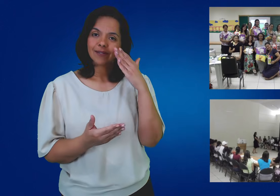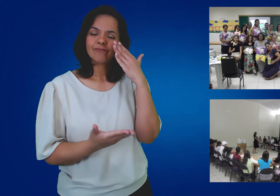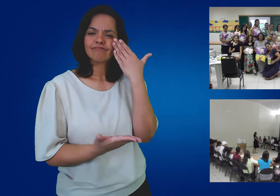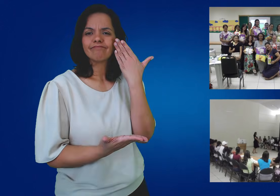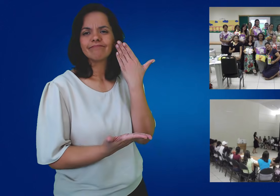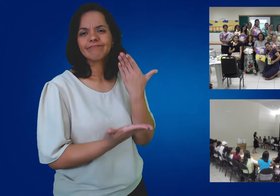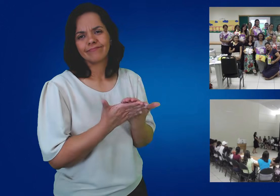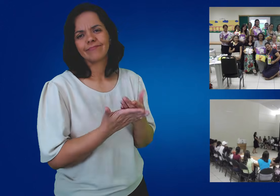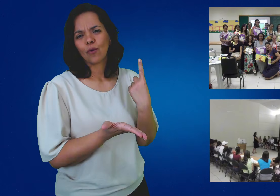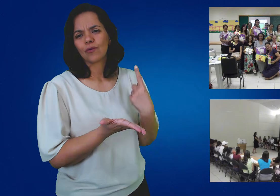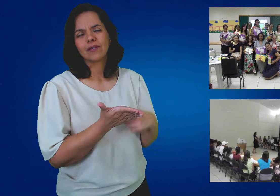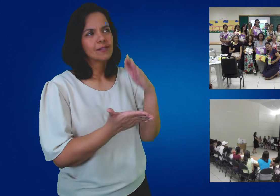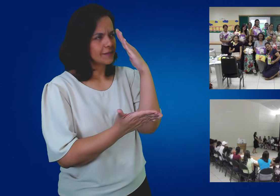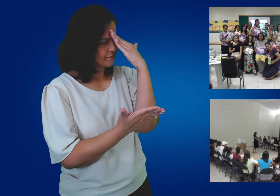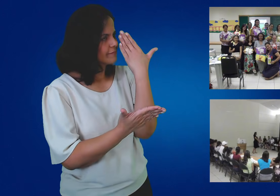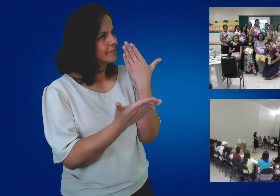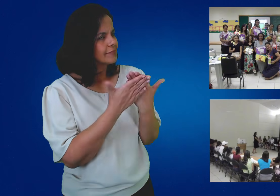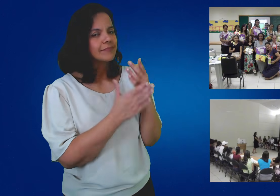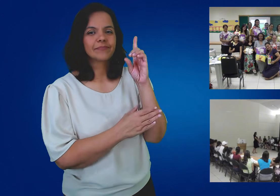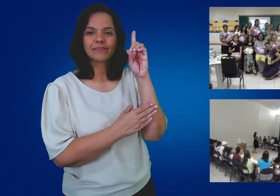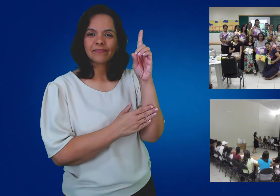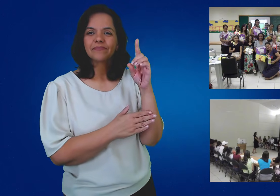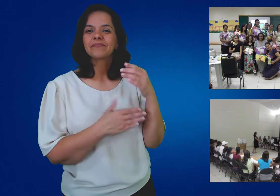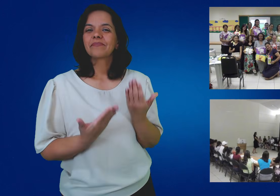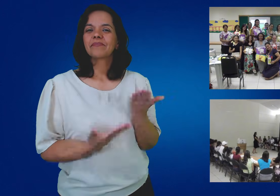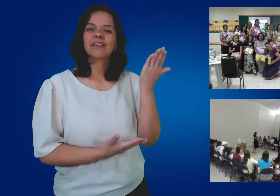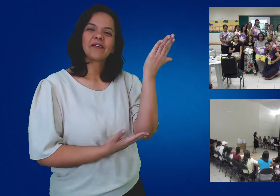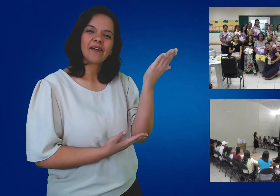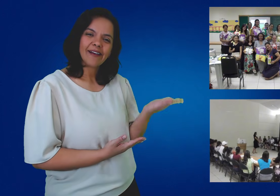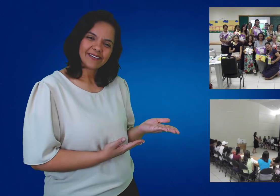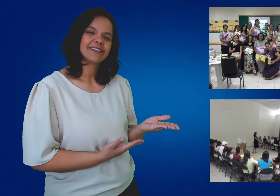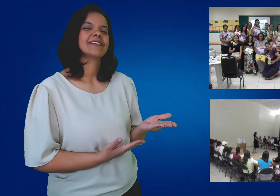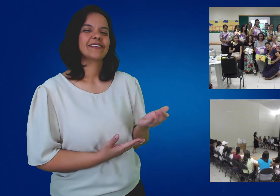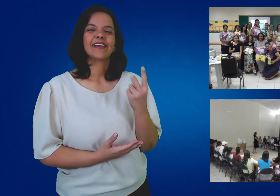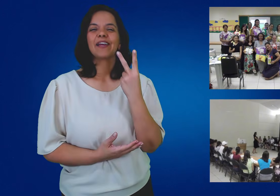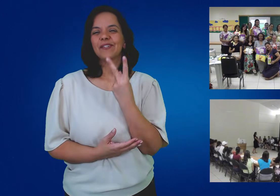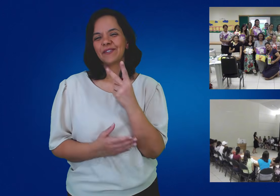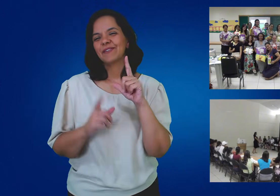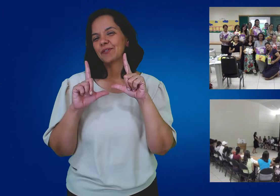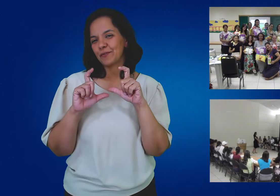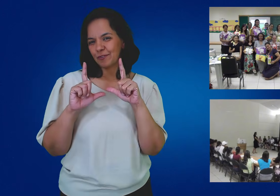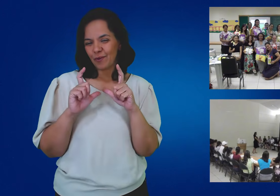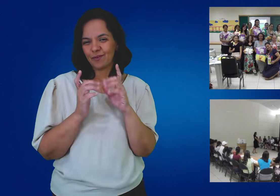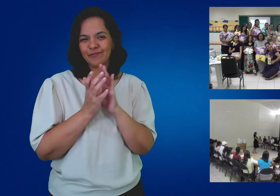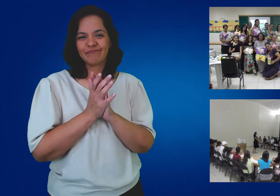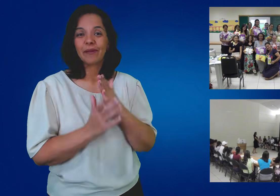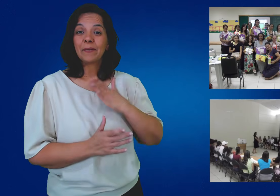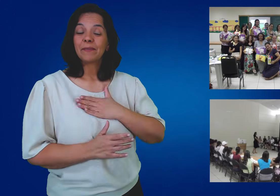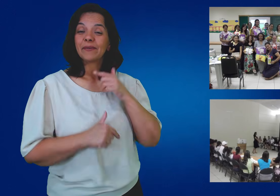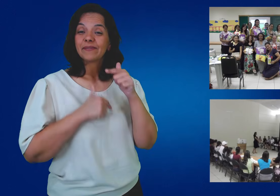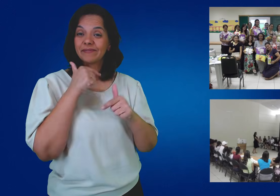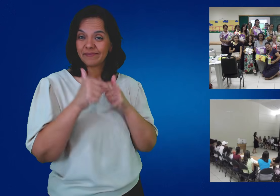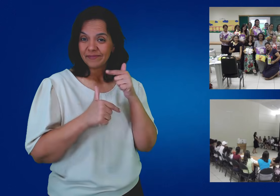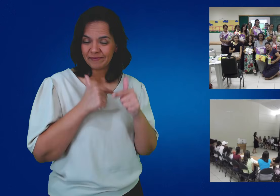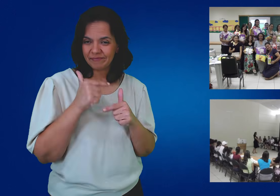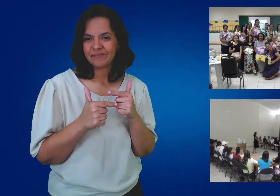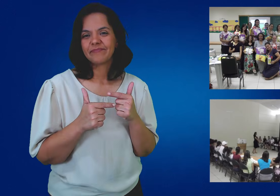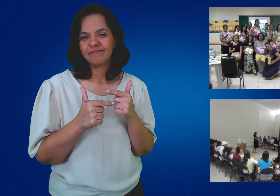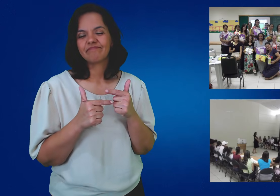mas eu confiava que Deus ia me ajudar. Então, eu trouxe aqui 2 fotos,